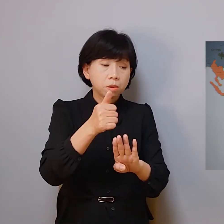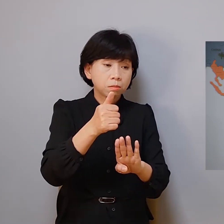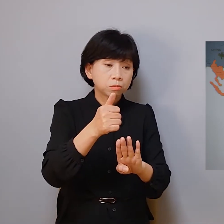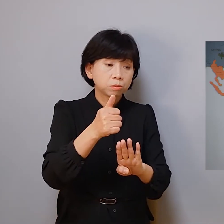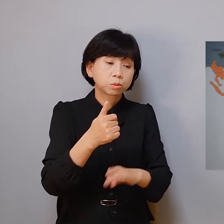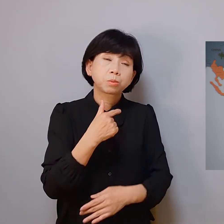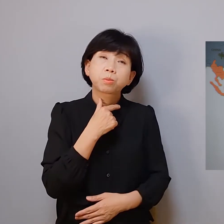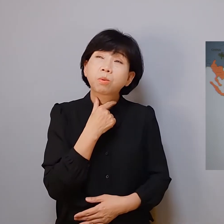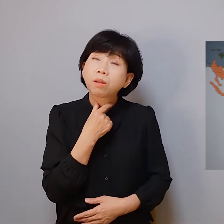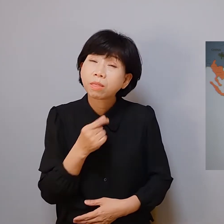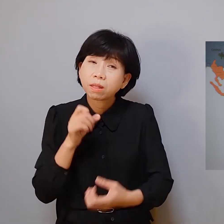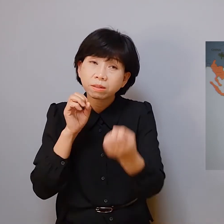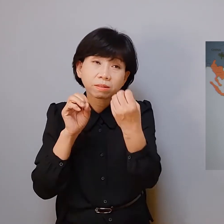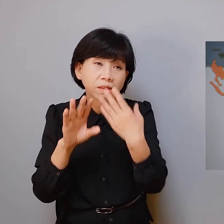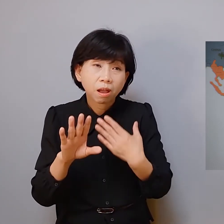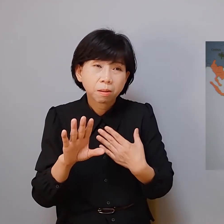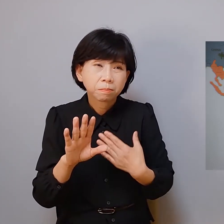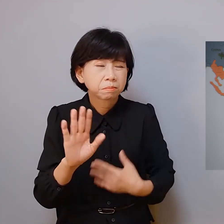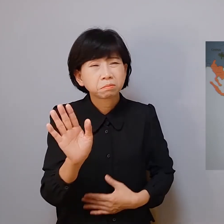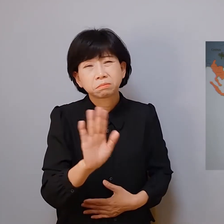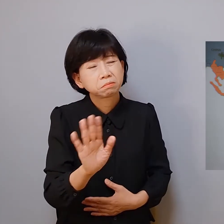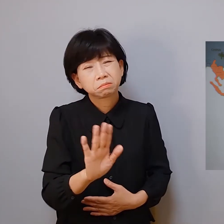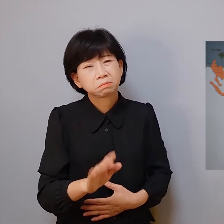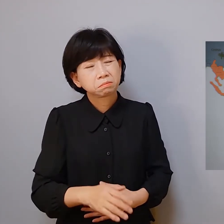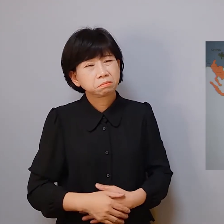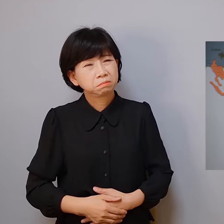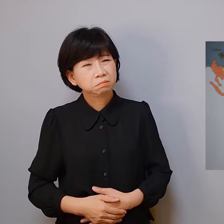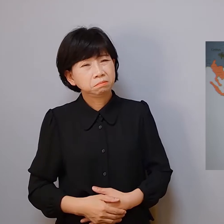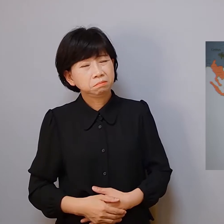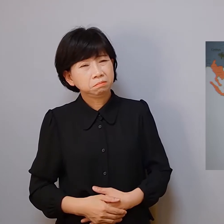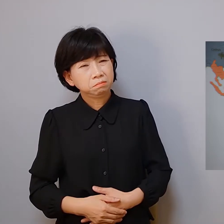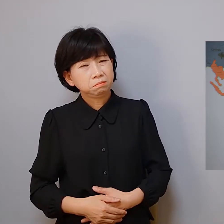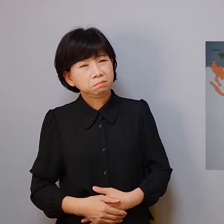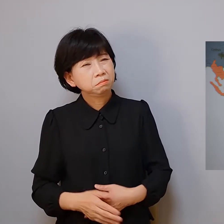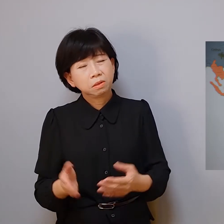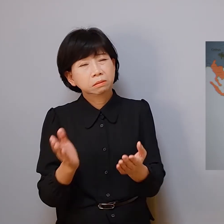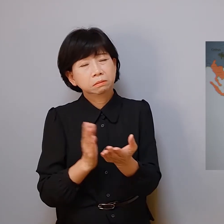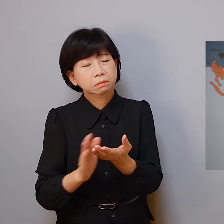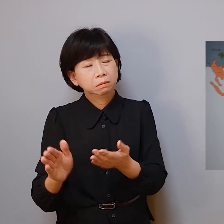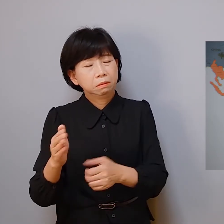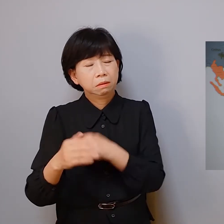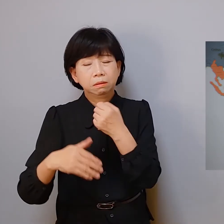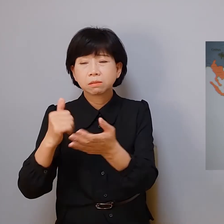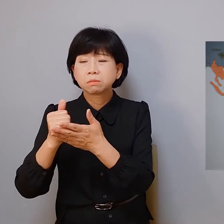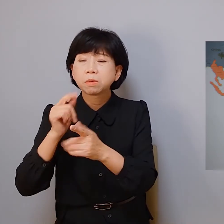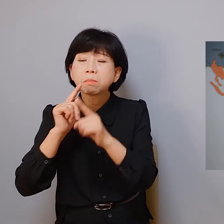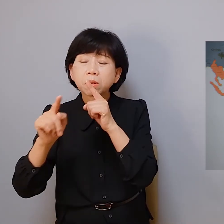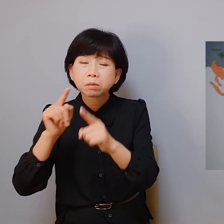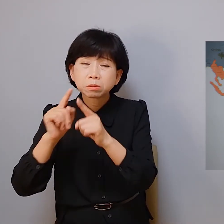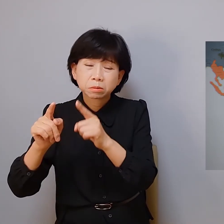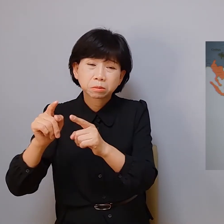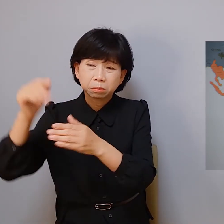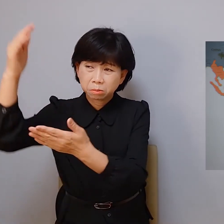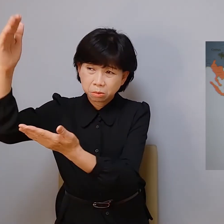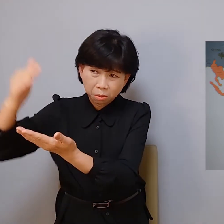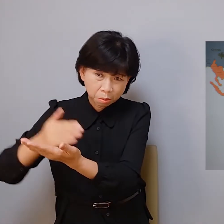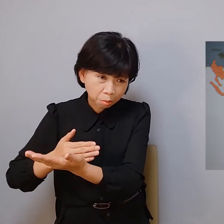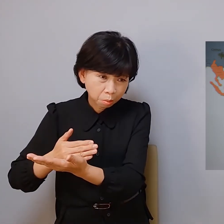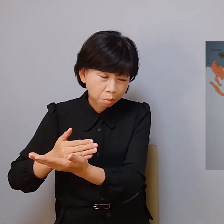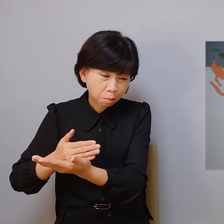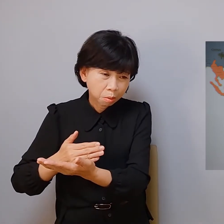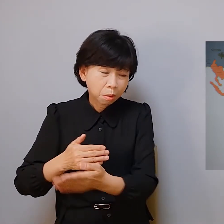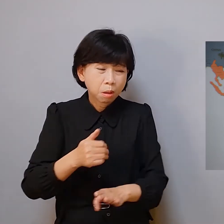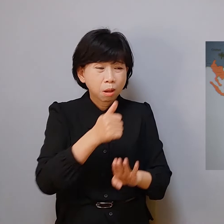하박국이 듣고 싶은 응답, 하박국이 듣고 싶은 하나님의 말씀의 내용이 사실